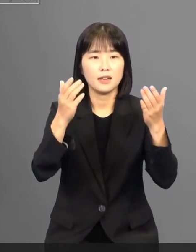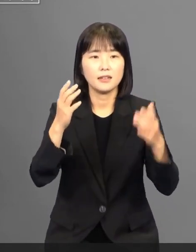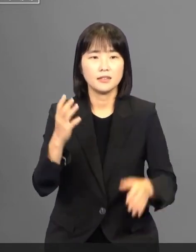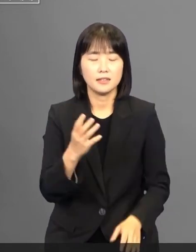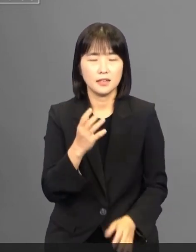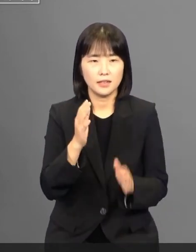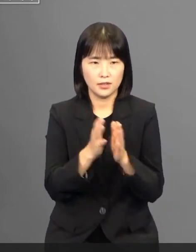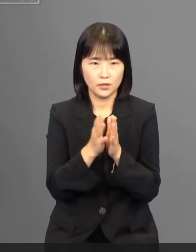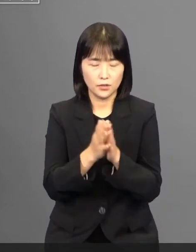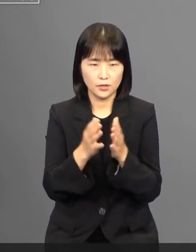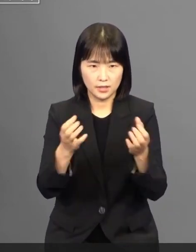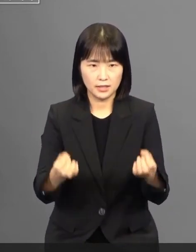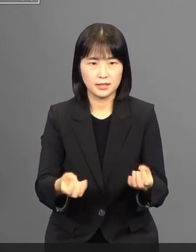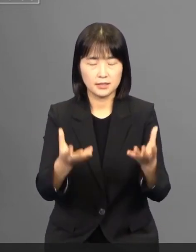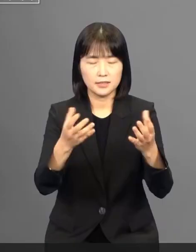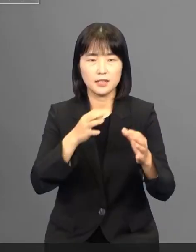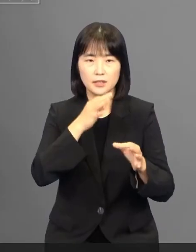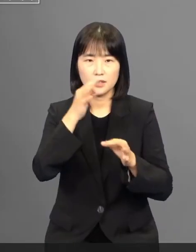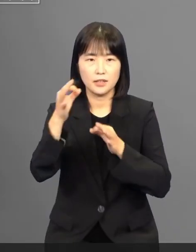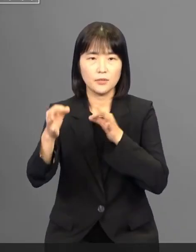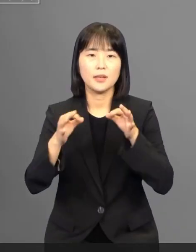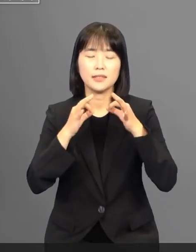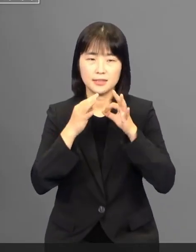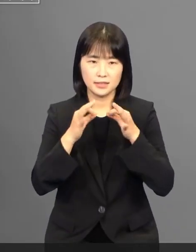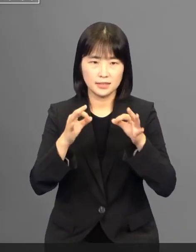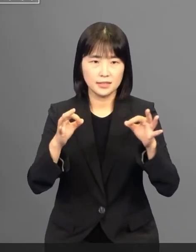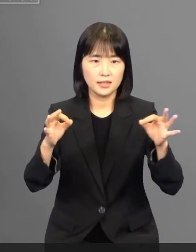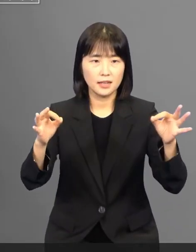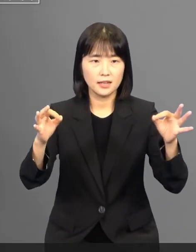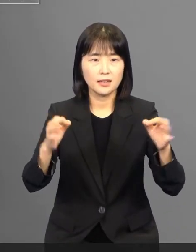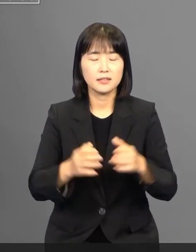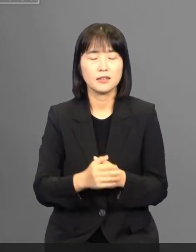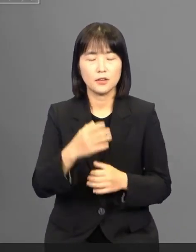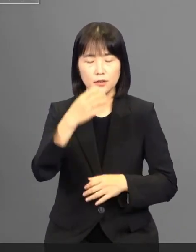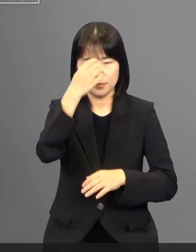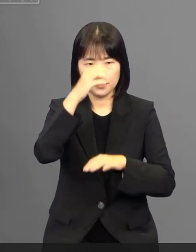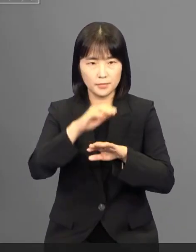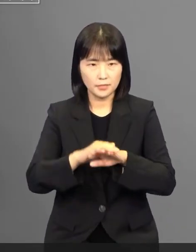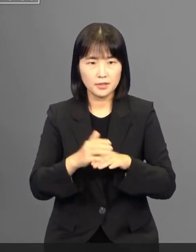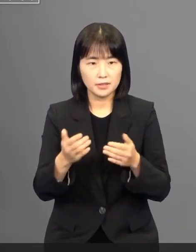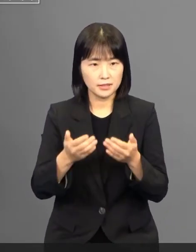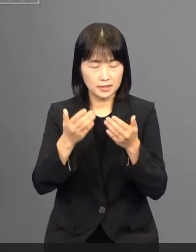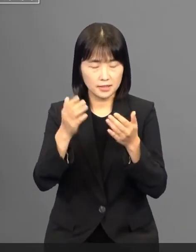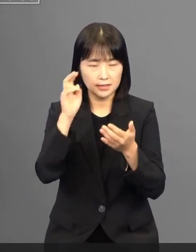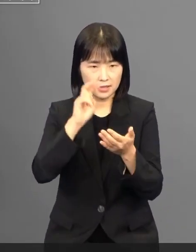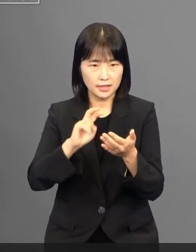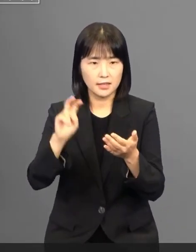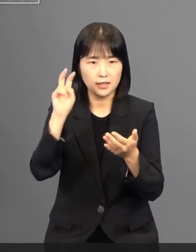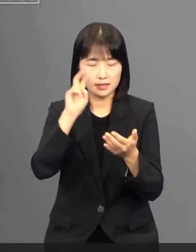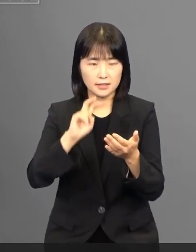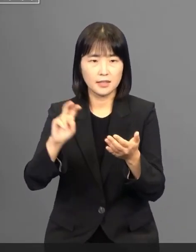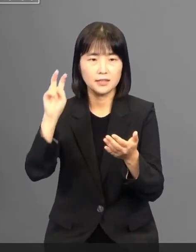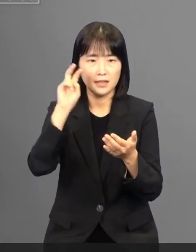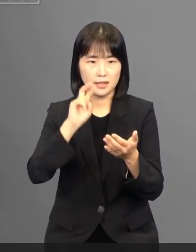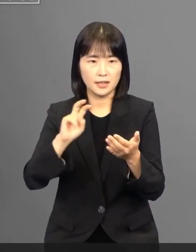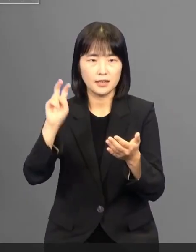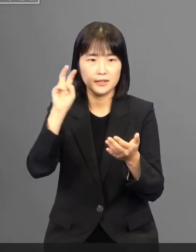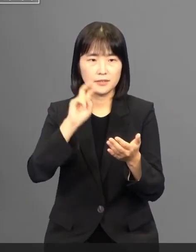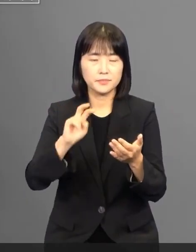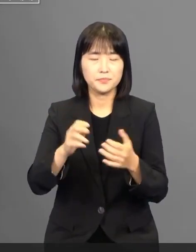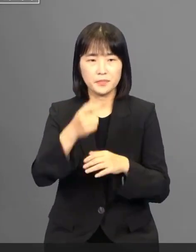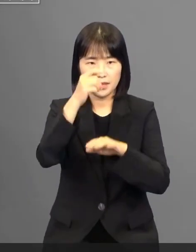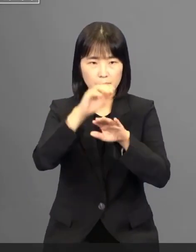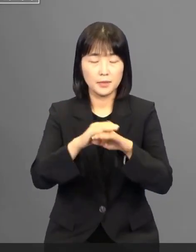찬양하리라. 할렐루야를 크게 외치리라. 경배하리라. 찬양